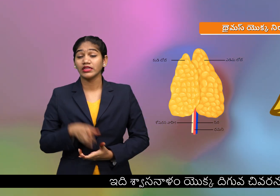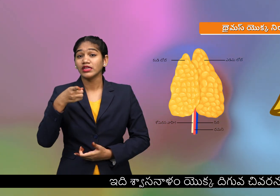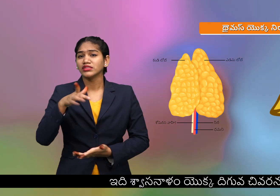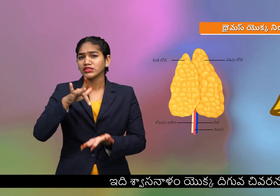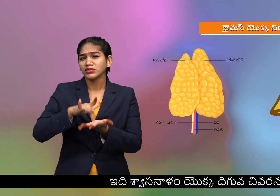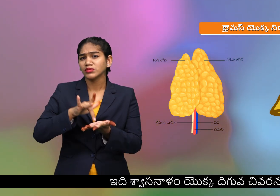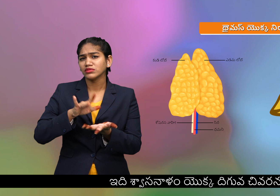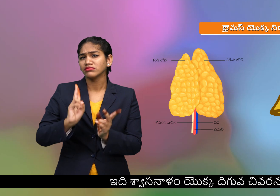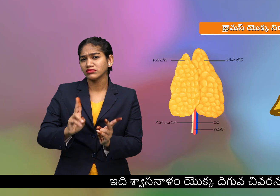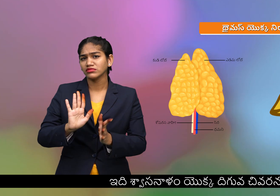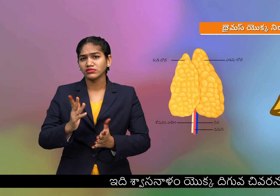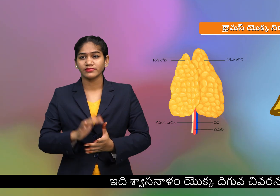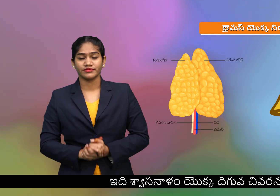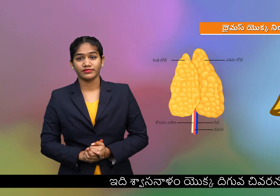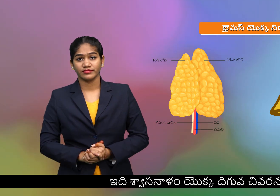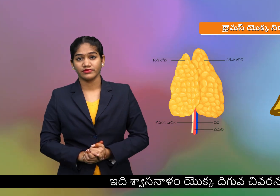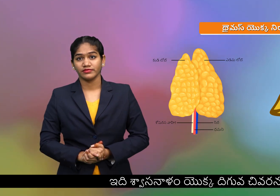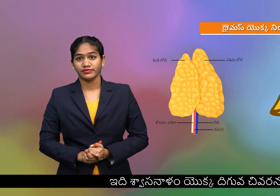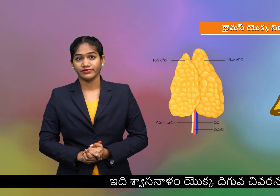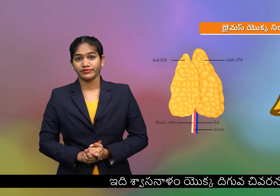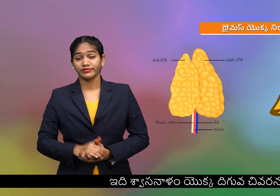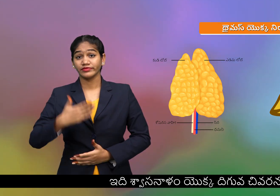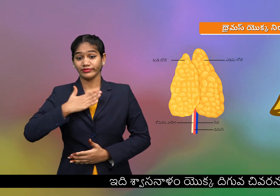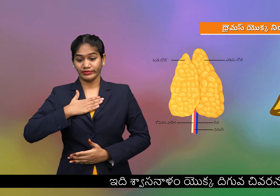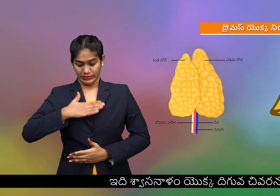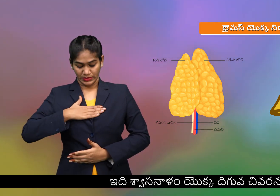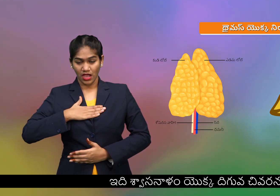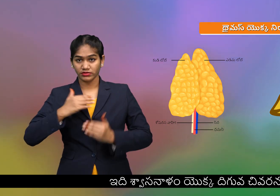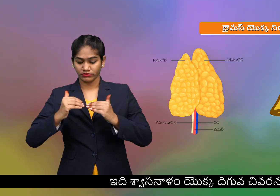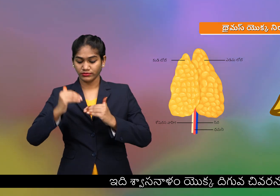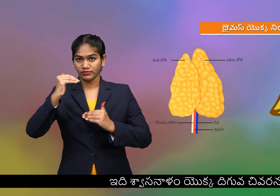ఇది శ్వాసనాళం యొక్క దిగువ చివరను